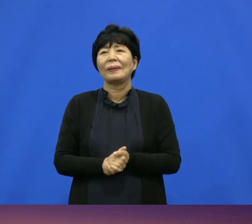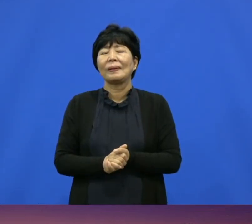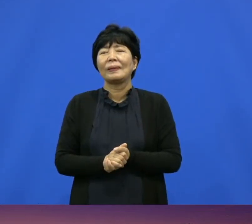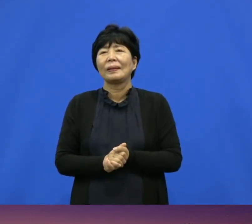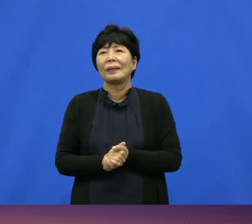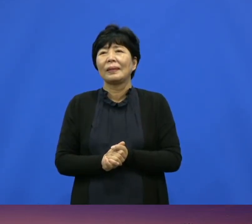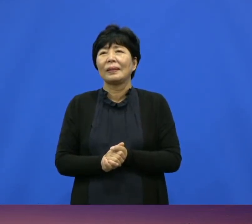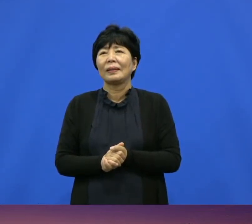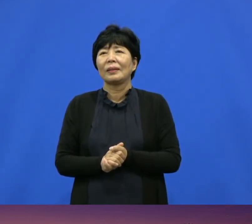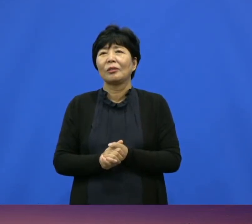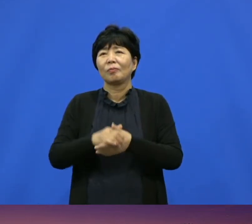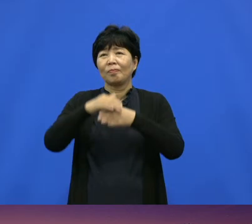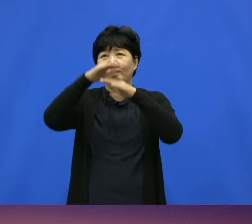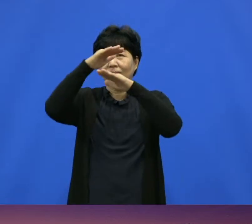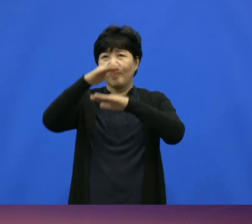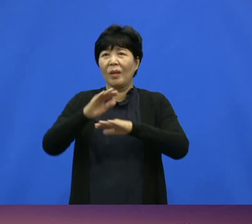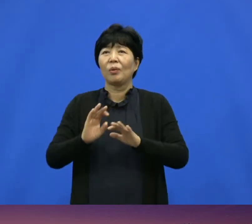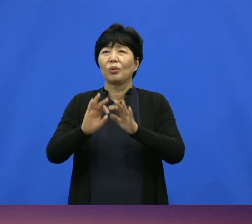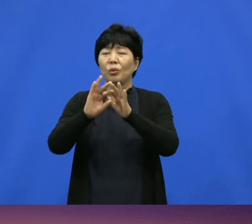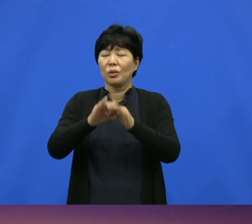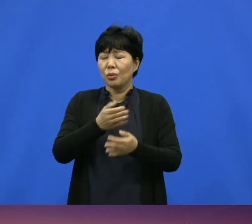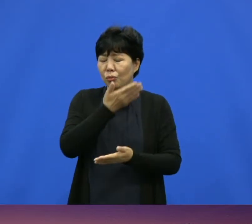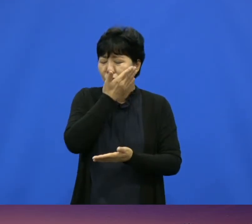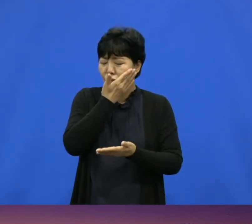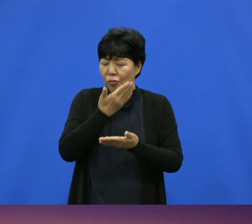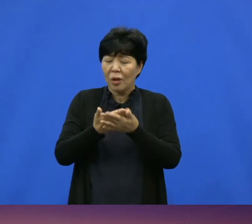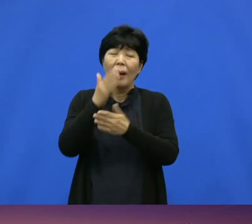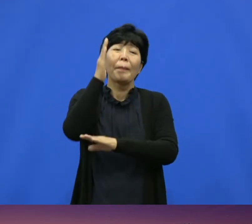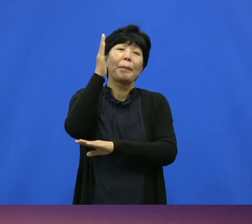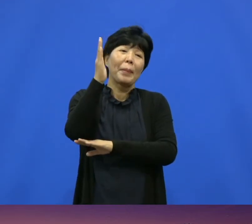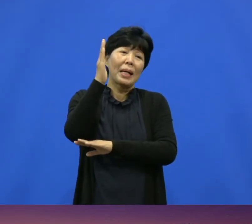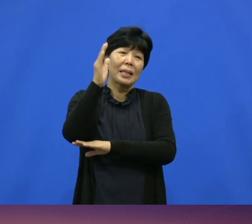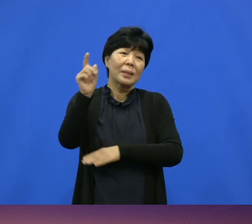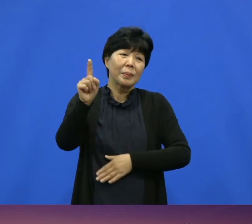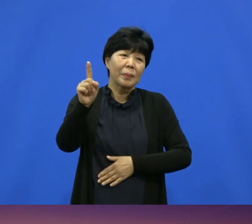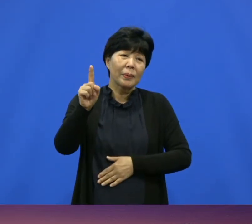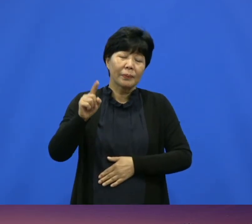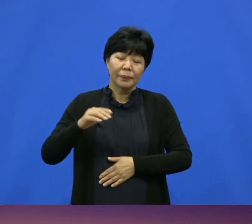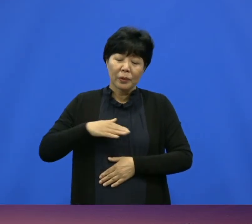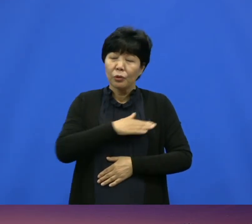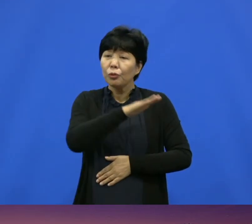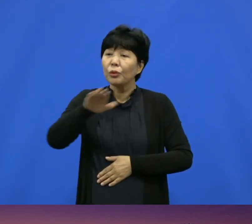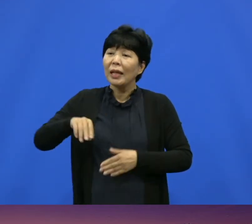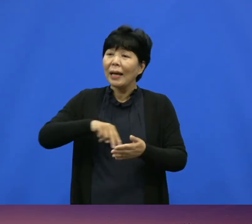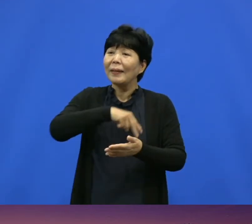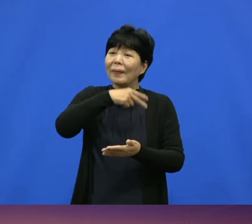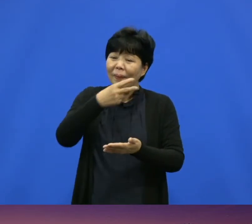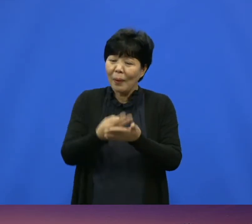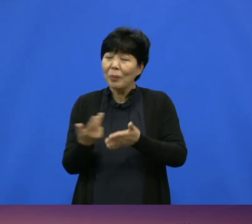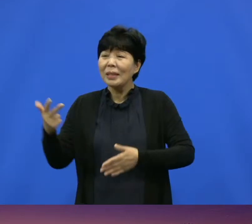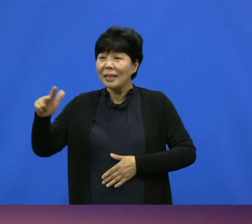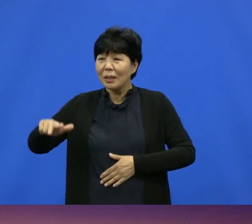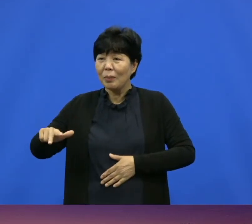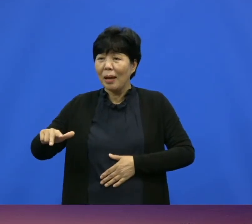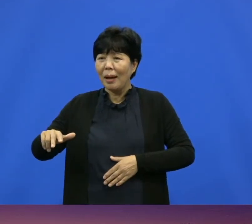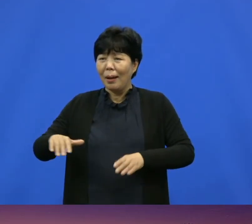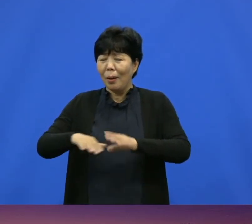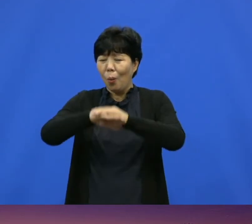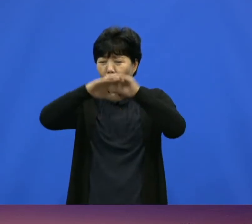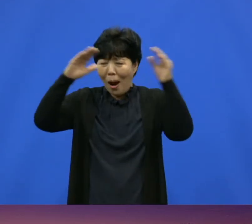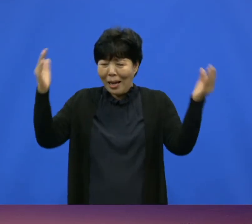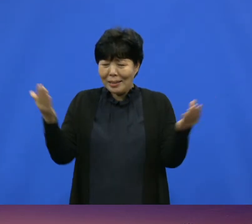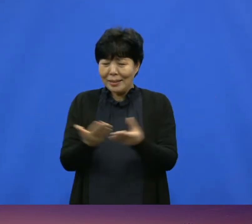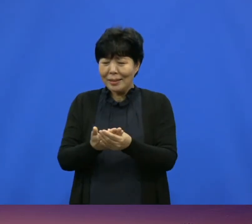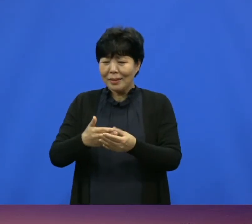이 본문 속에서 매우 중요한 말씀의 구절은 바로 우리가 넘어지나 아주 넘어지지